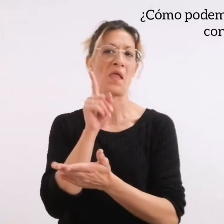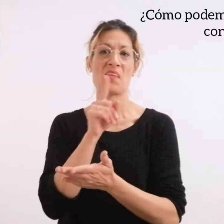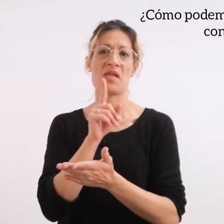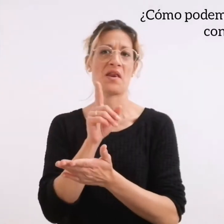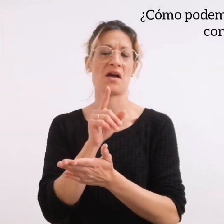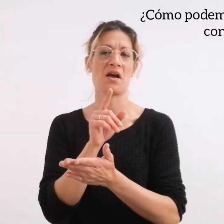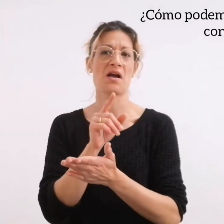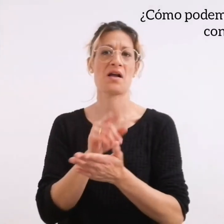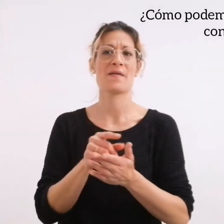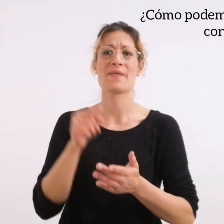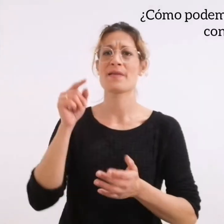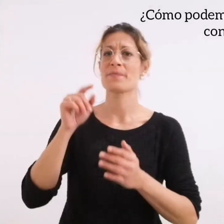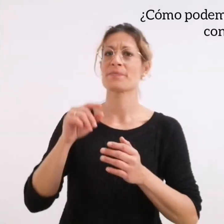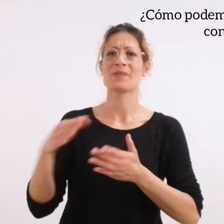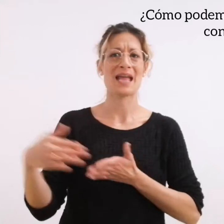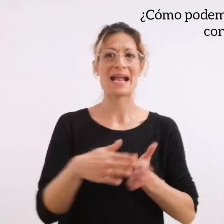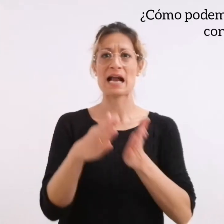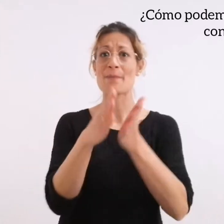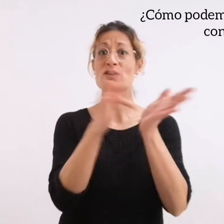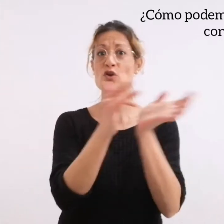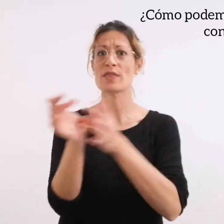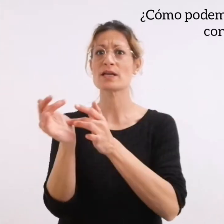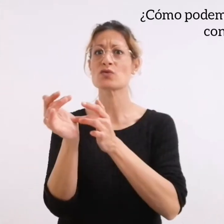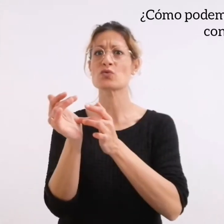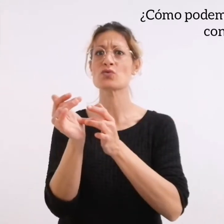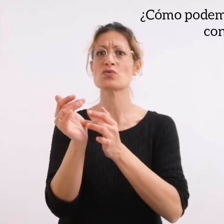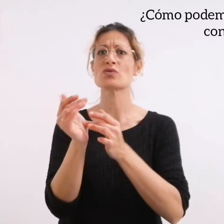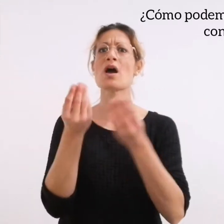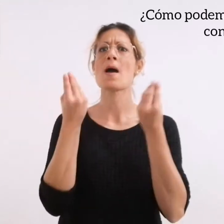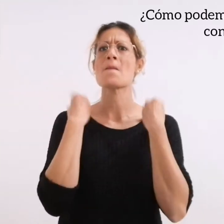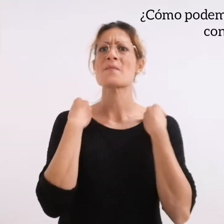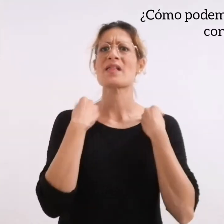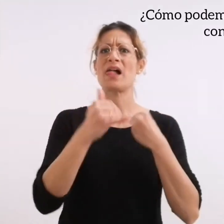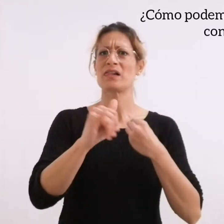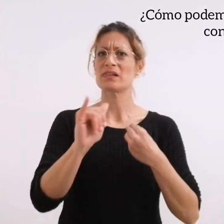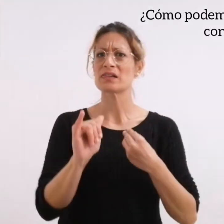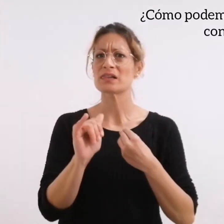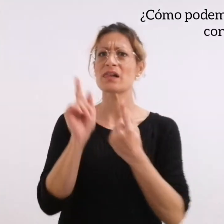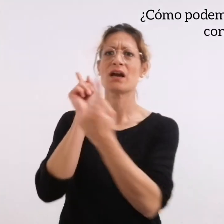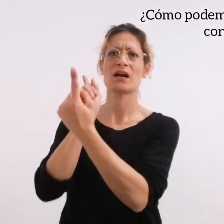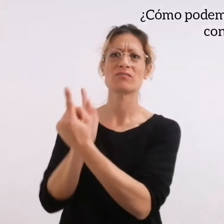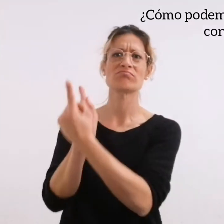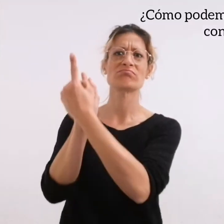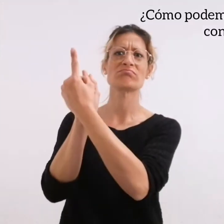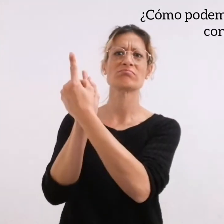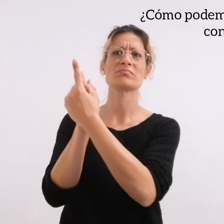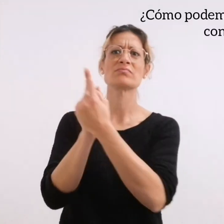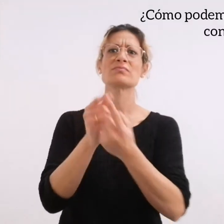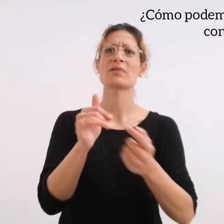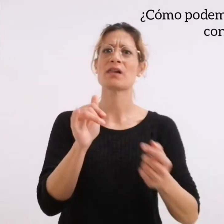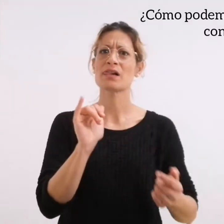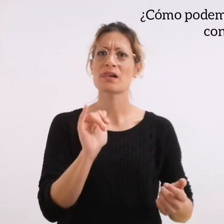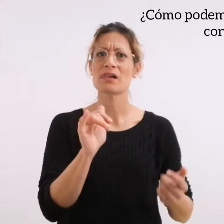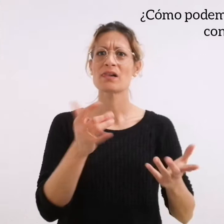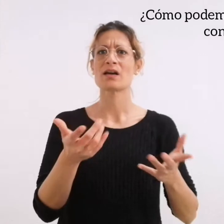que lleva a la vida, que lleva a Dios, que nos lleva a recuperar la vida eterna y la relación con